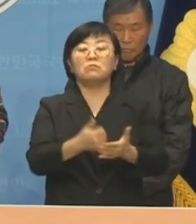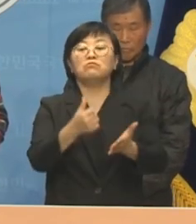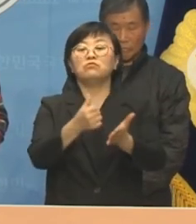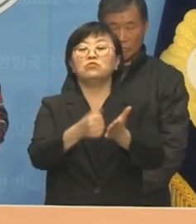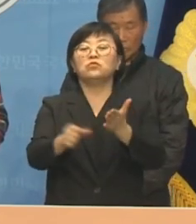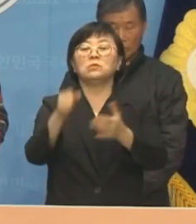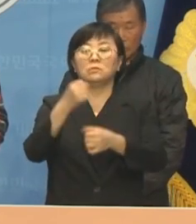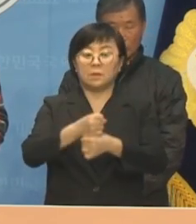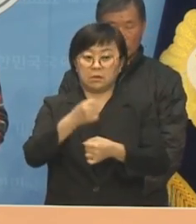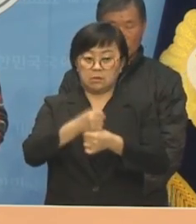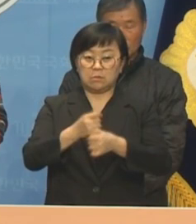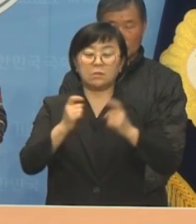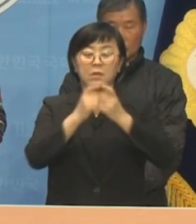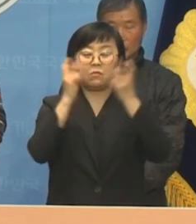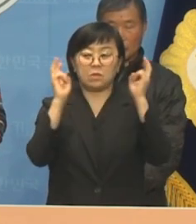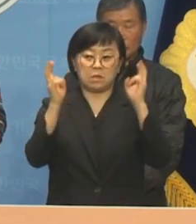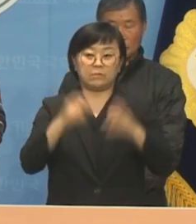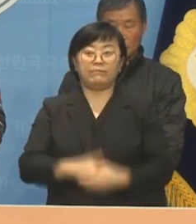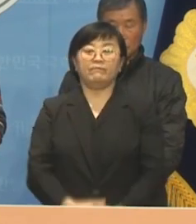만드는 개인 회사입니다.